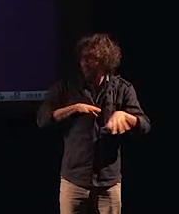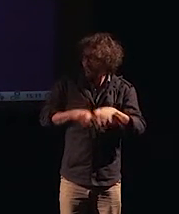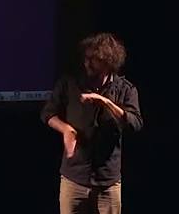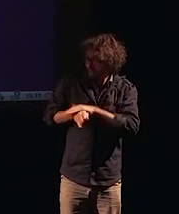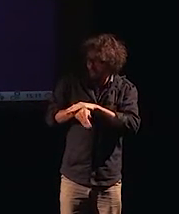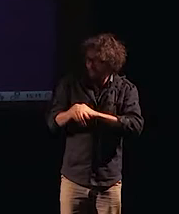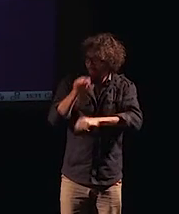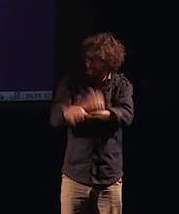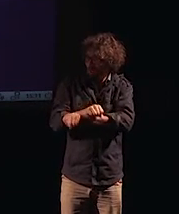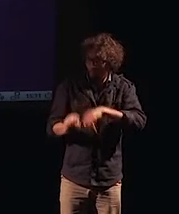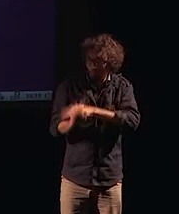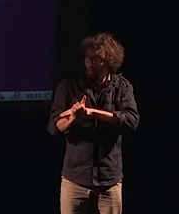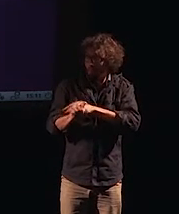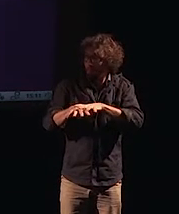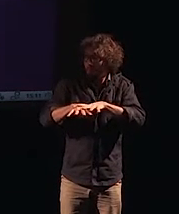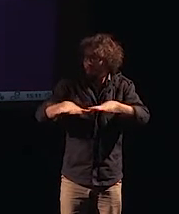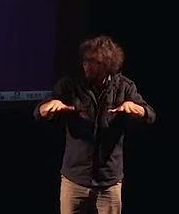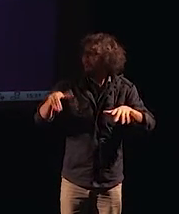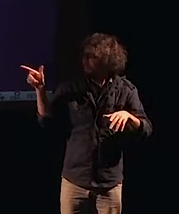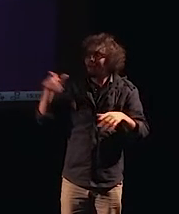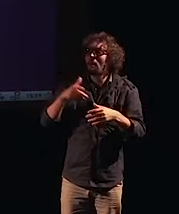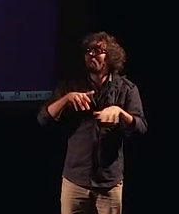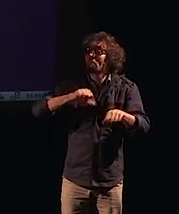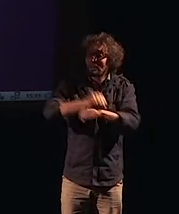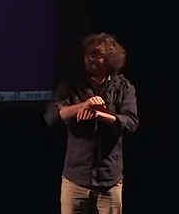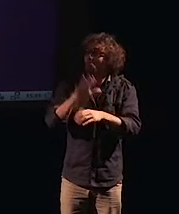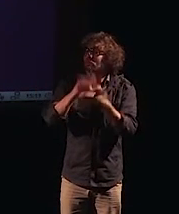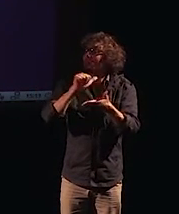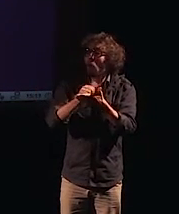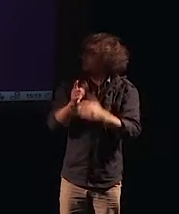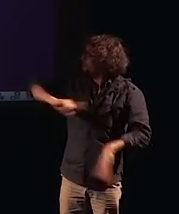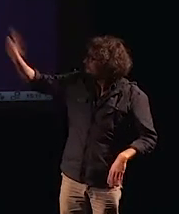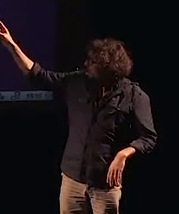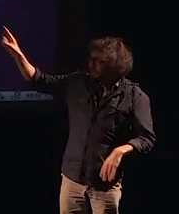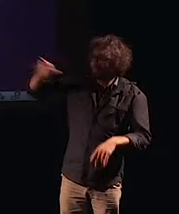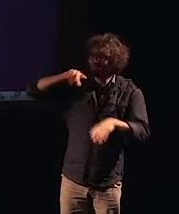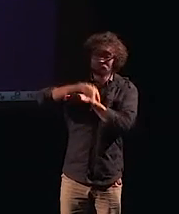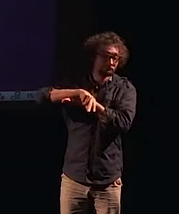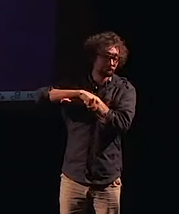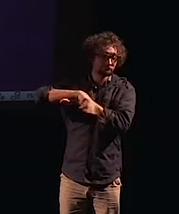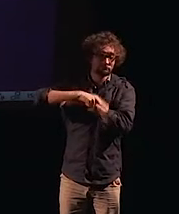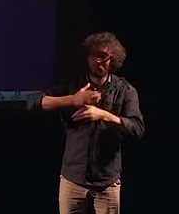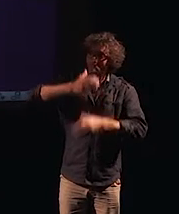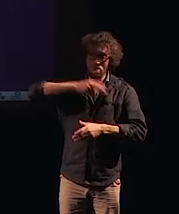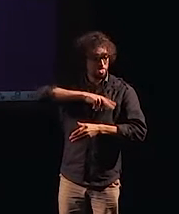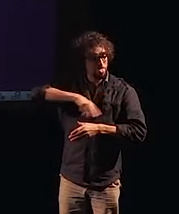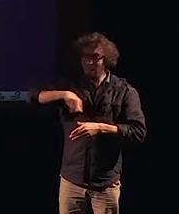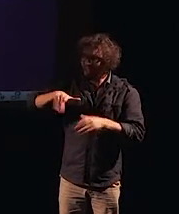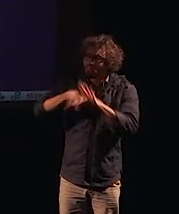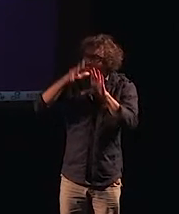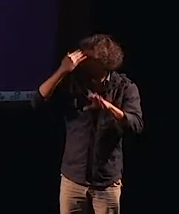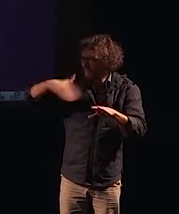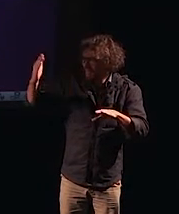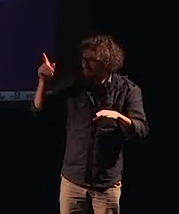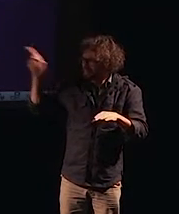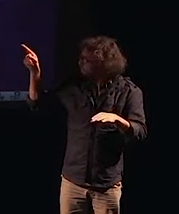La prison idéale, donc c'est la prison panoptique. La prison panoptique, c'est quoi? C'est une prison qui fonctionne un petit peu comme cette image extrêmement célèbre de la prison